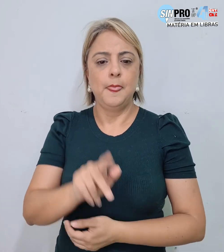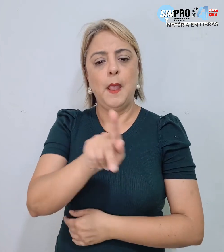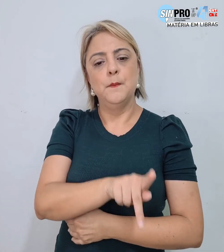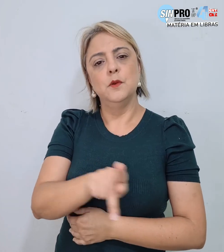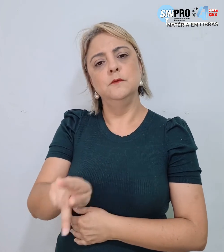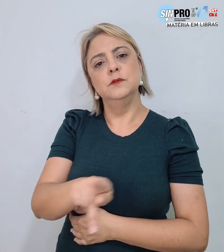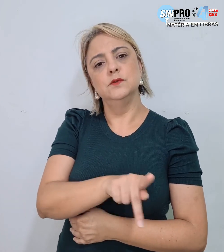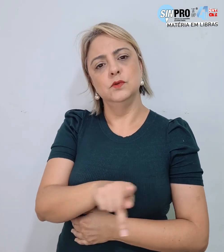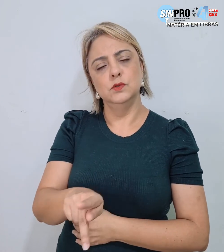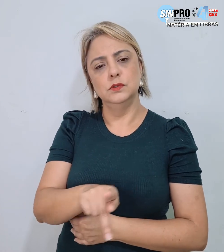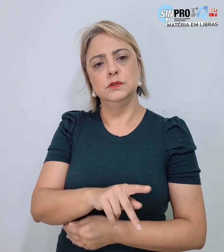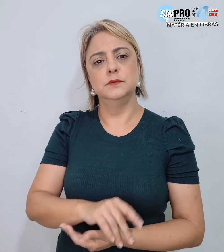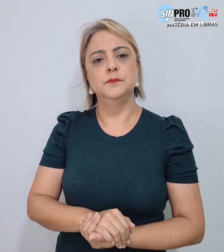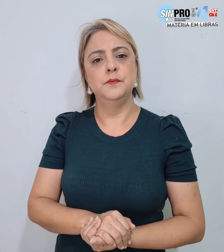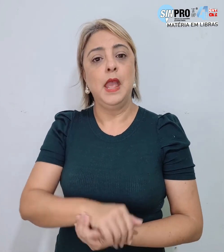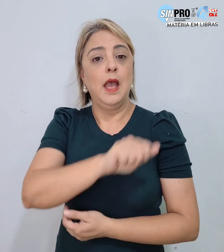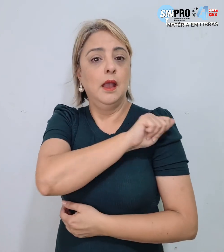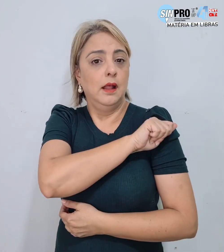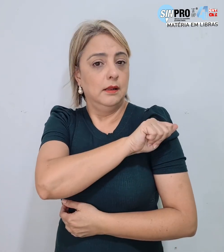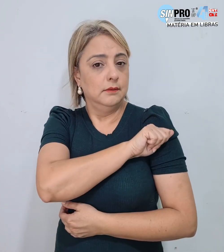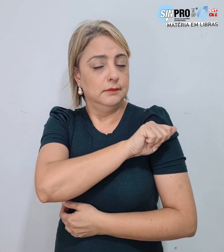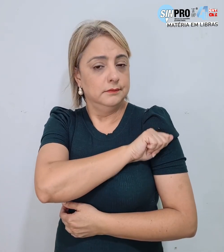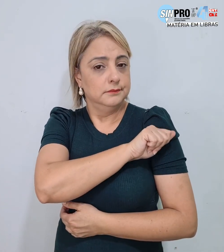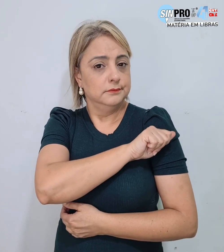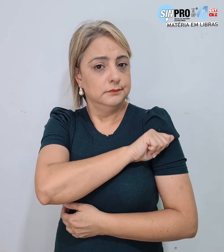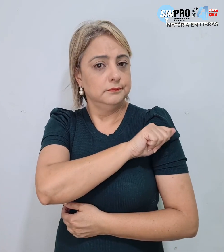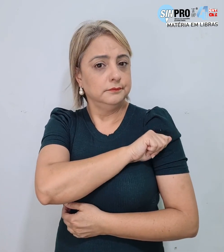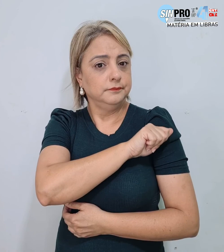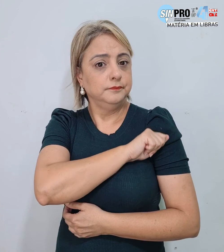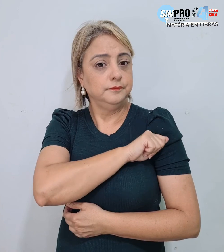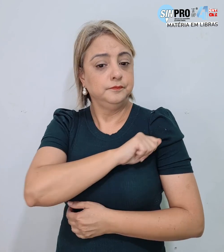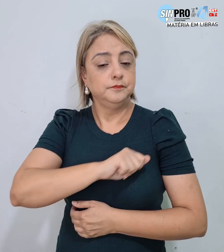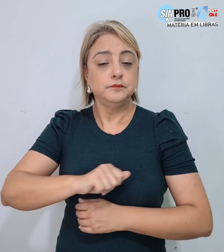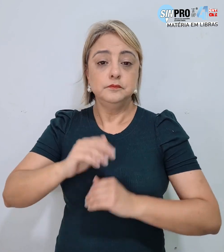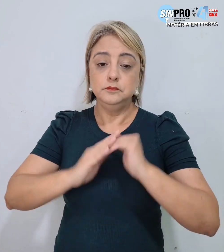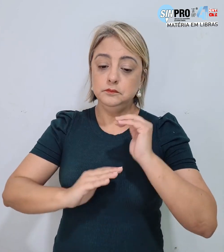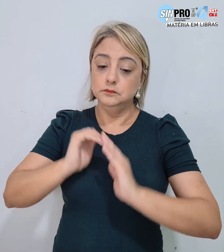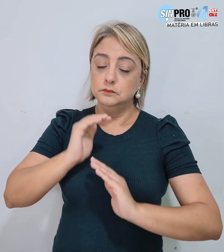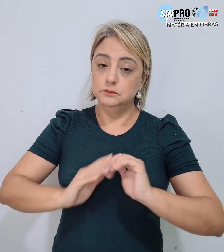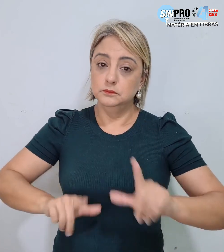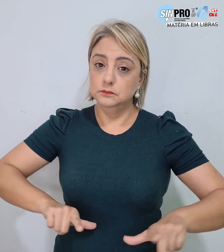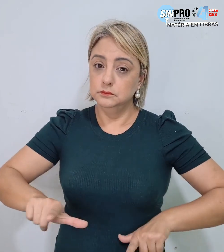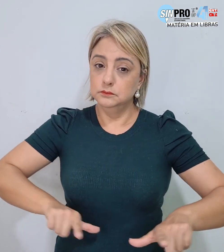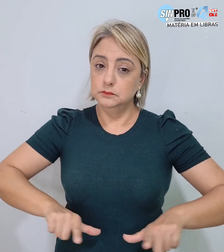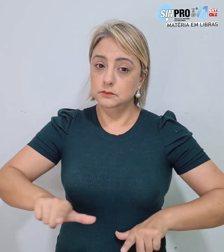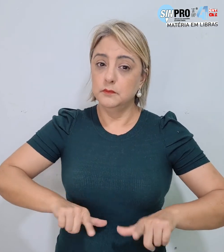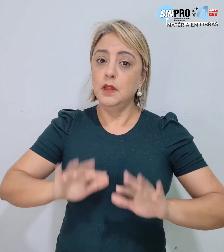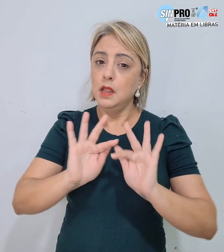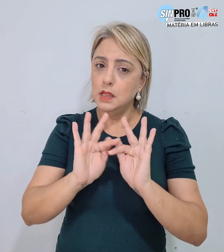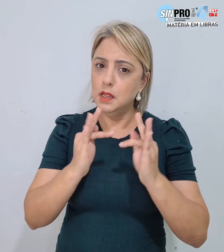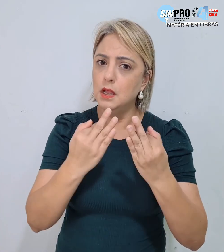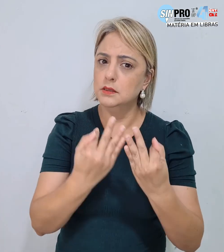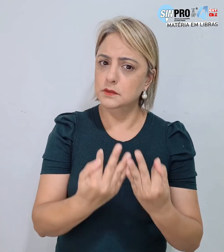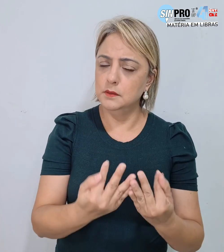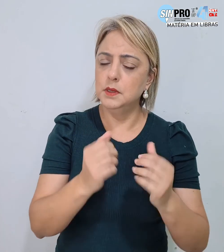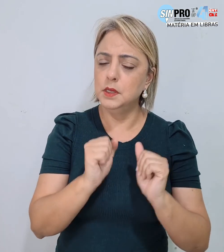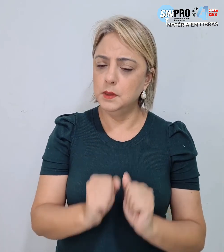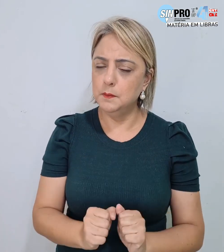professores estudantes funcionários e as famílias que